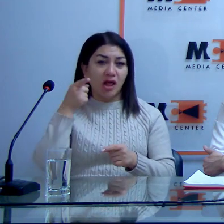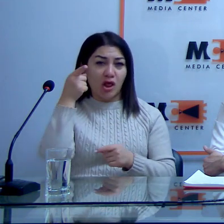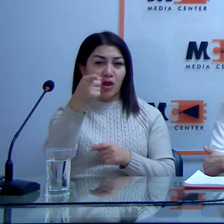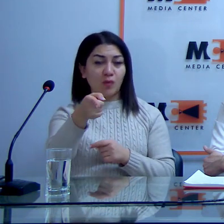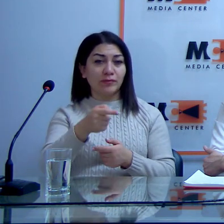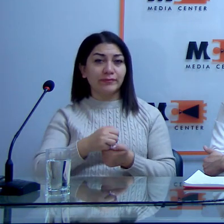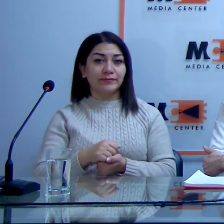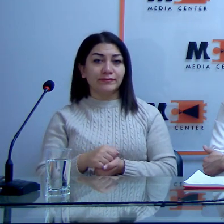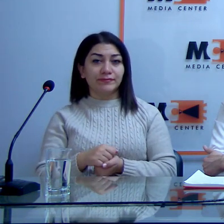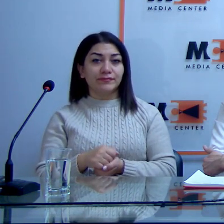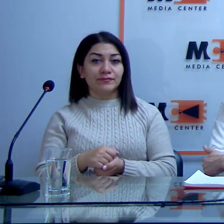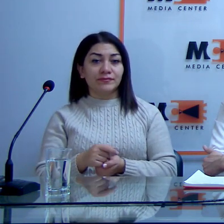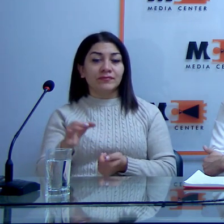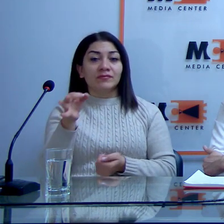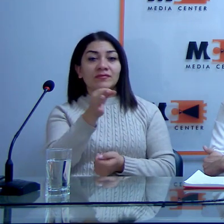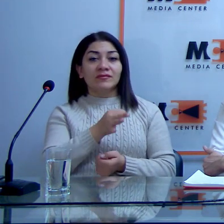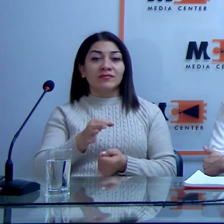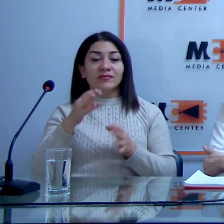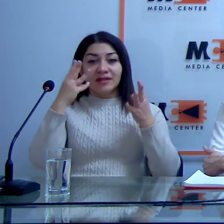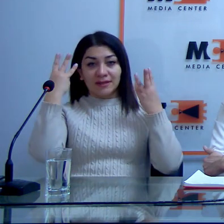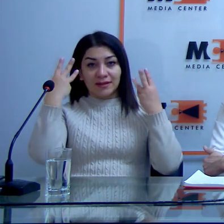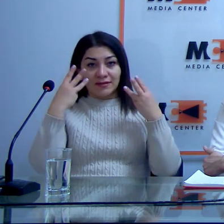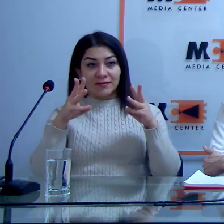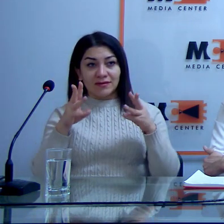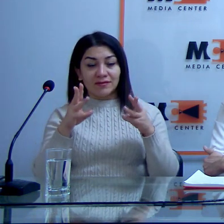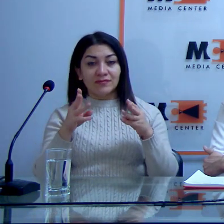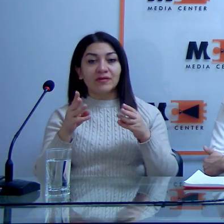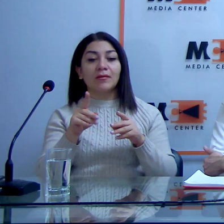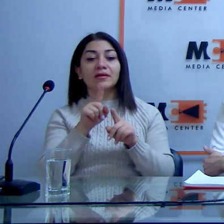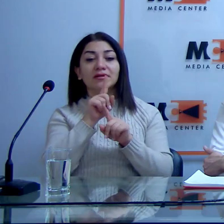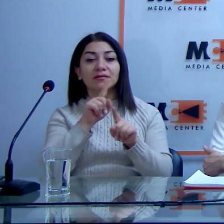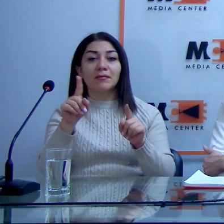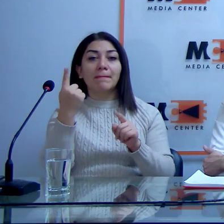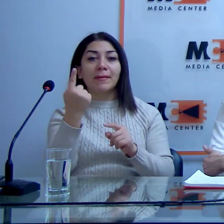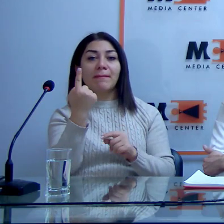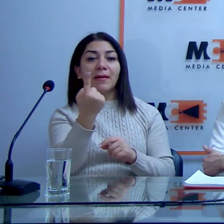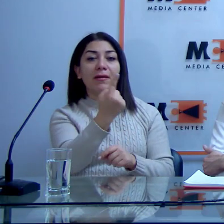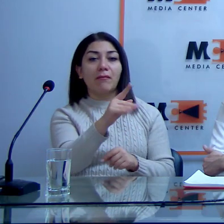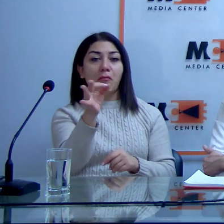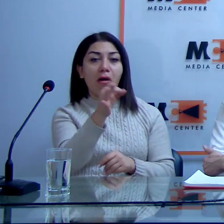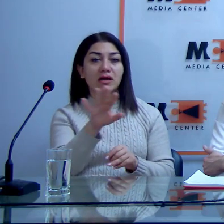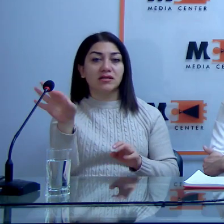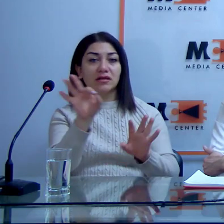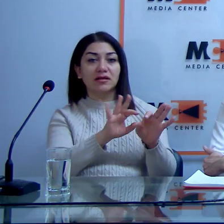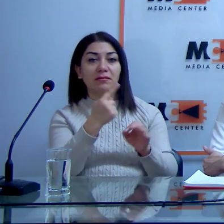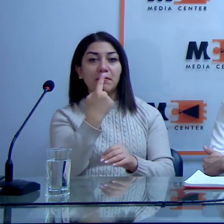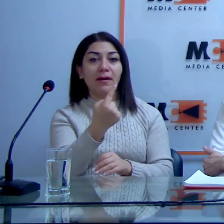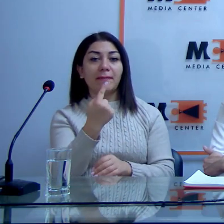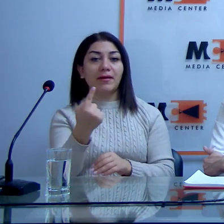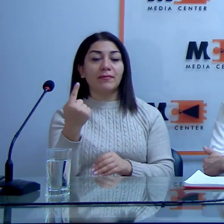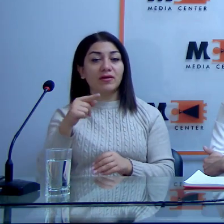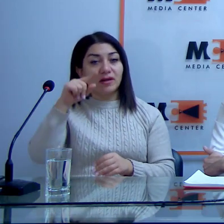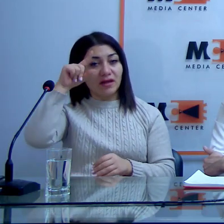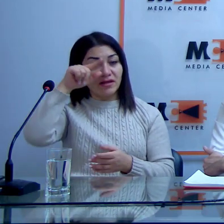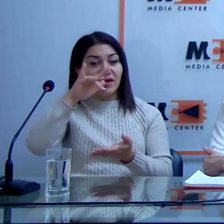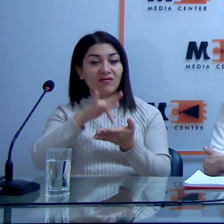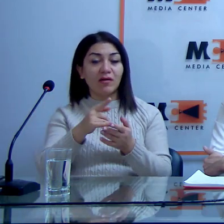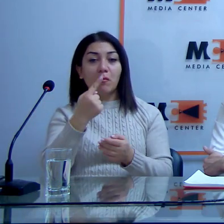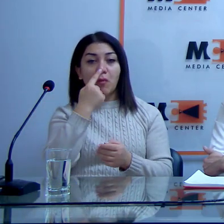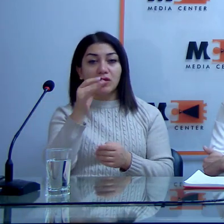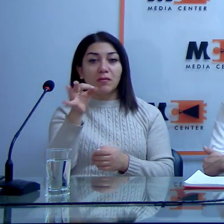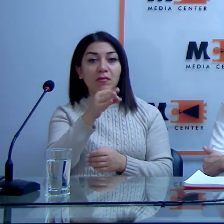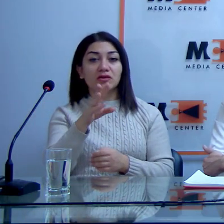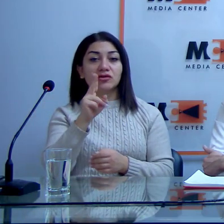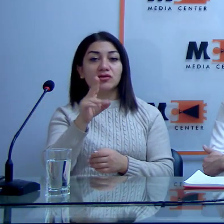Սրանք մարզերի տիպերն են և ամեն տիպից ընտրել ենք մեկ մարզ, որպես Երևանին մոտ մարզ